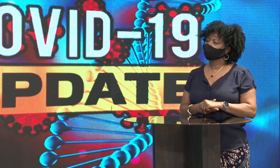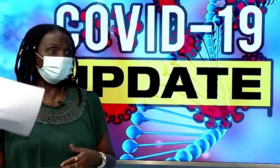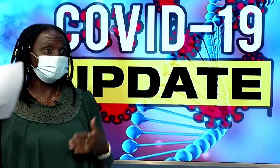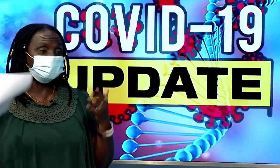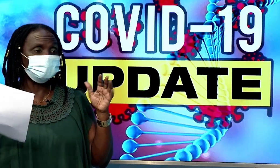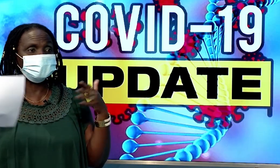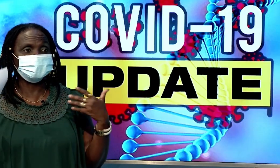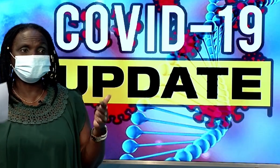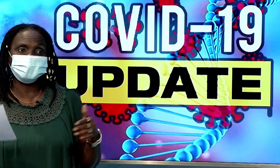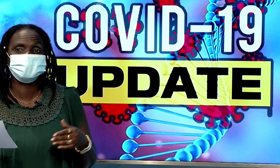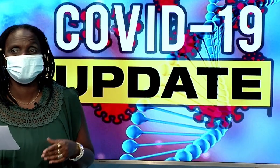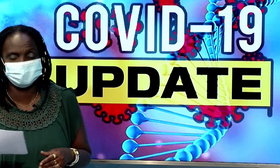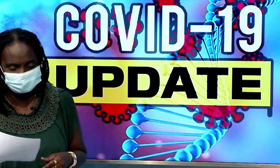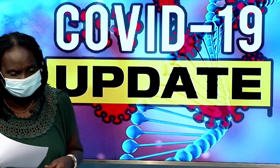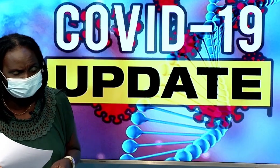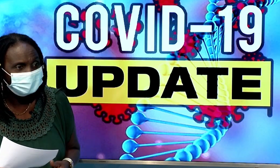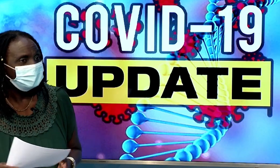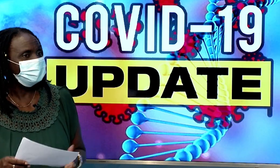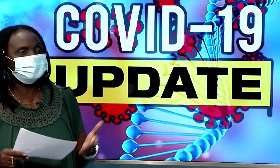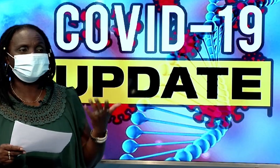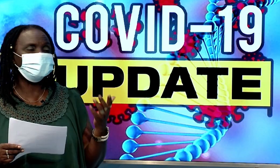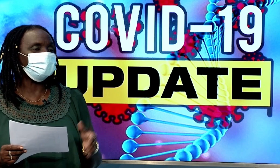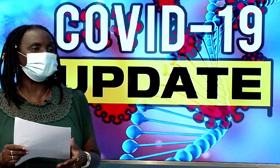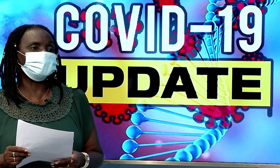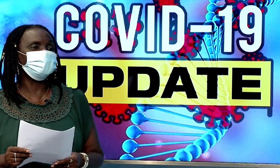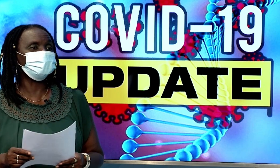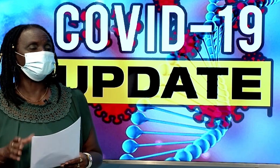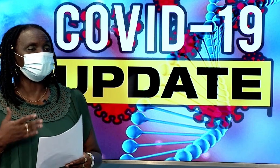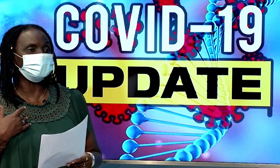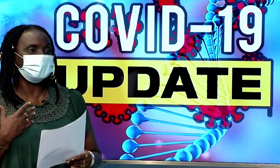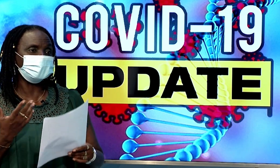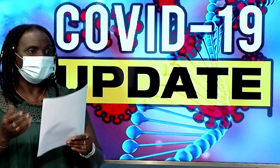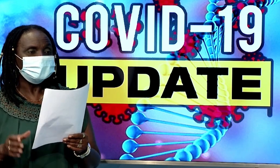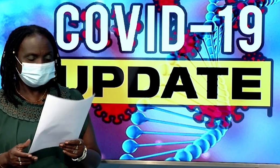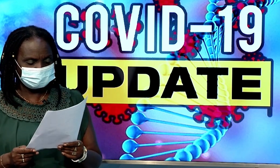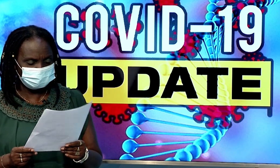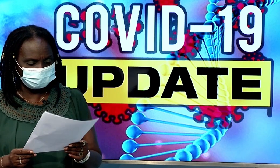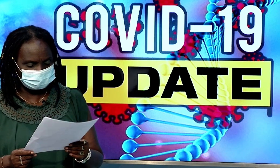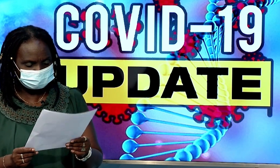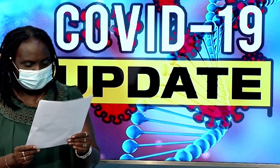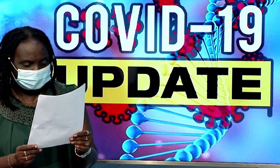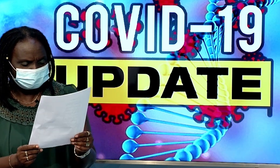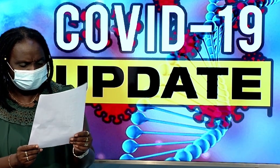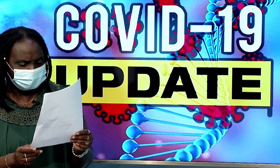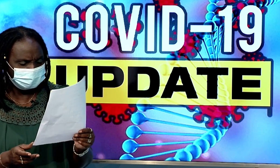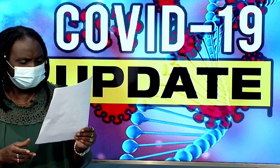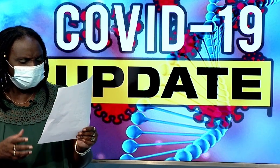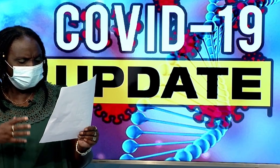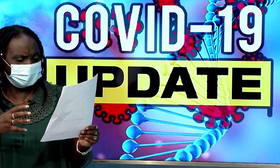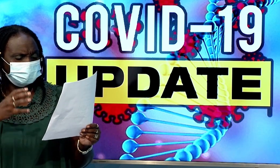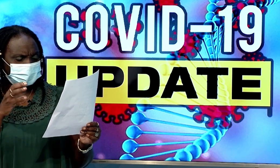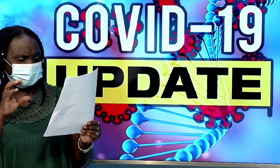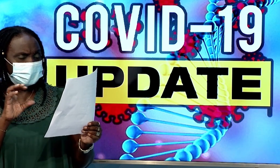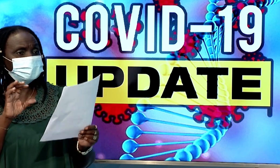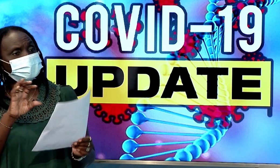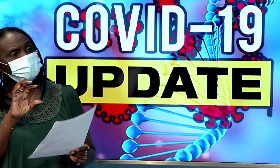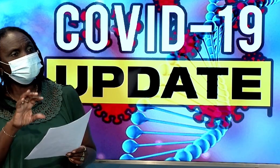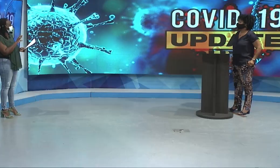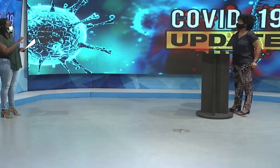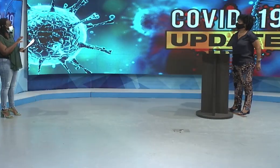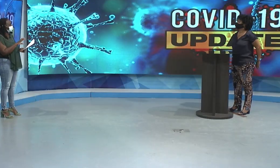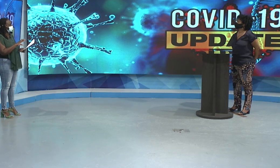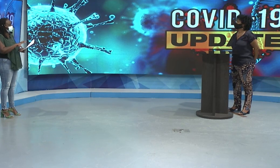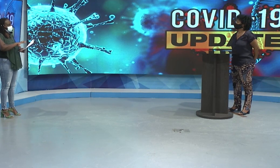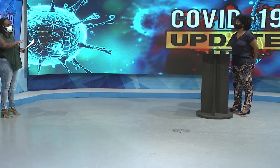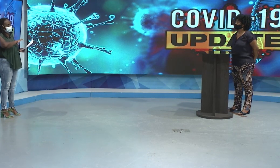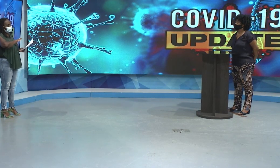maakt mij benauwd, maar ik denk, oké, voor de gezondheid, dan doen we het. Maar Henna, hoe ervaar jij deze